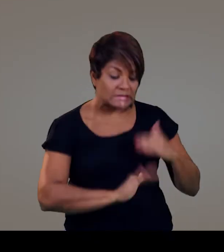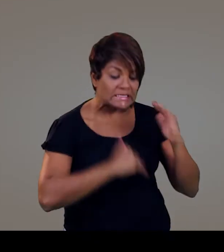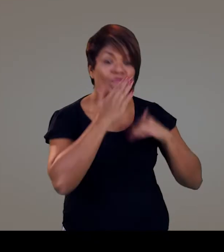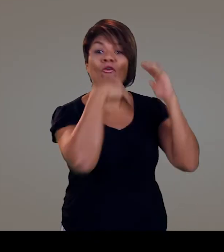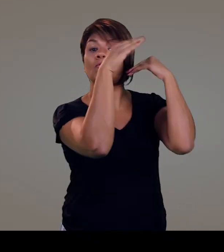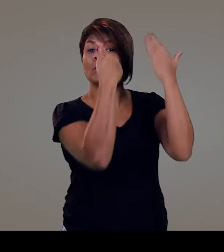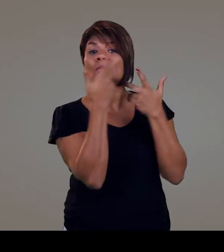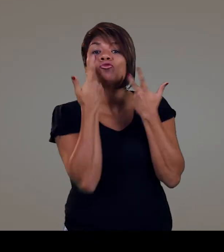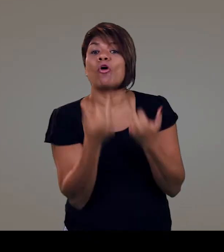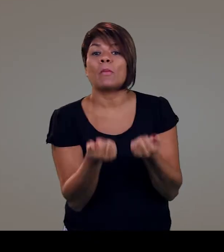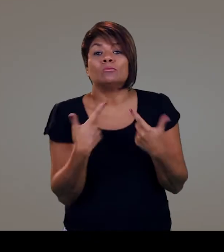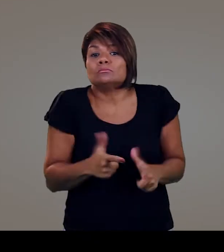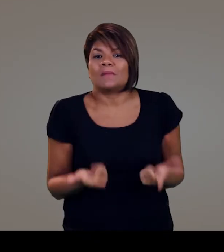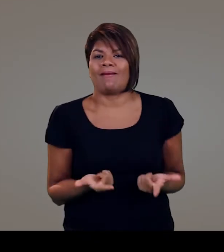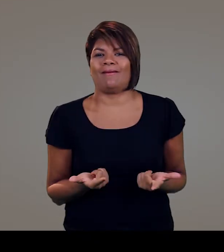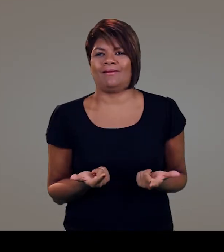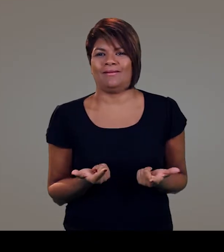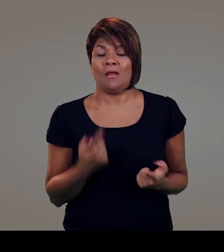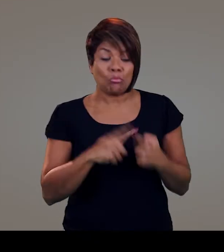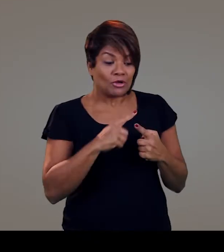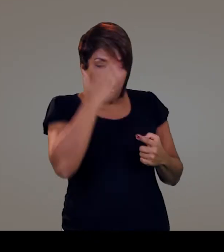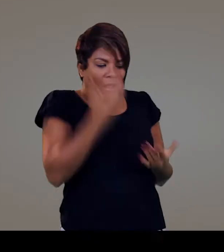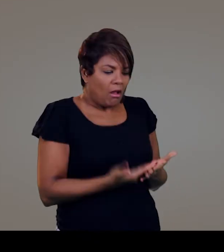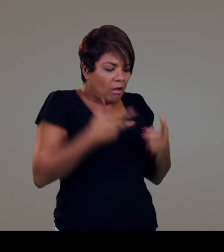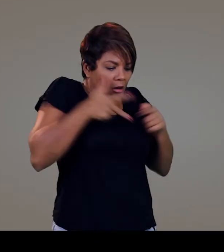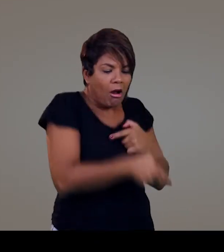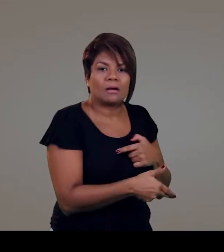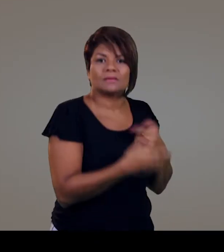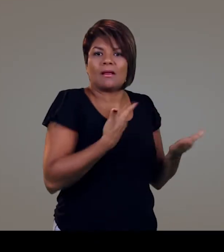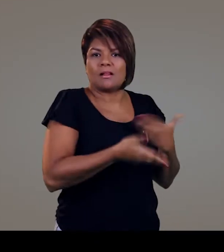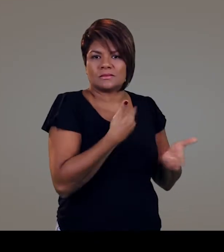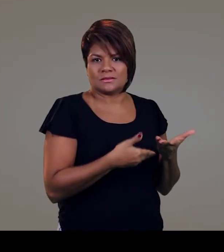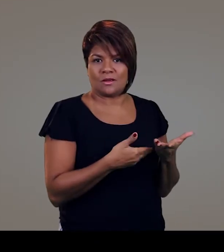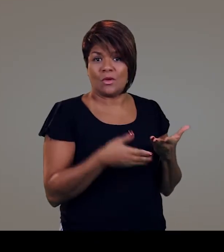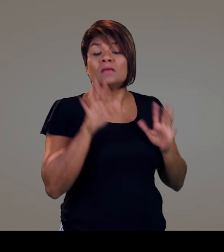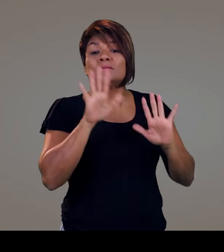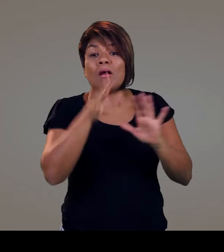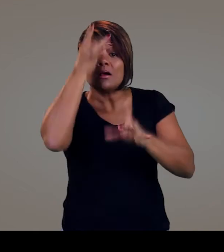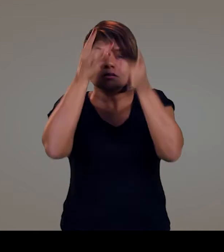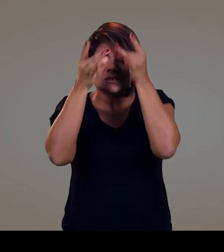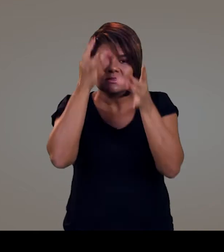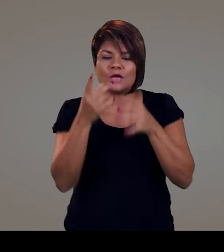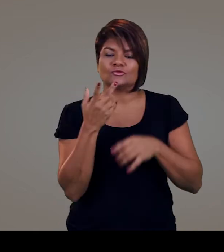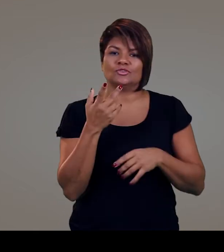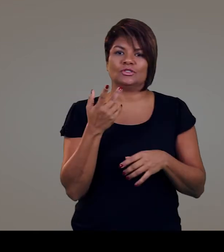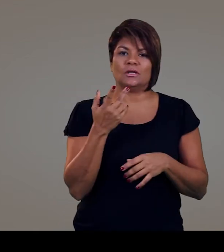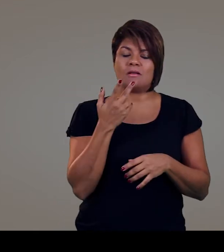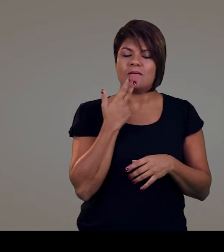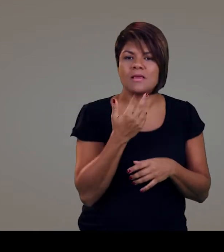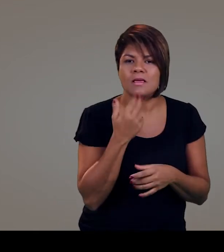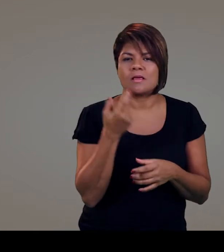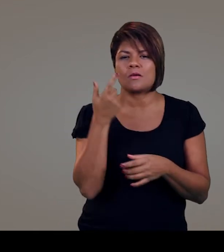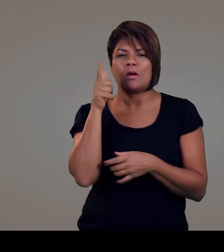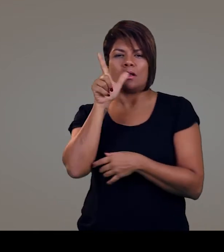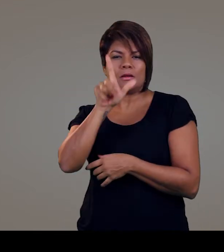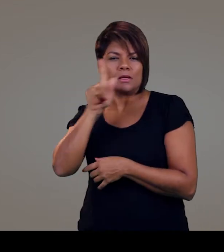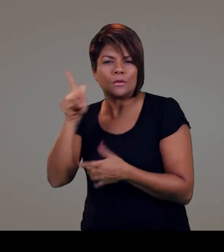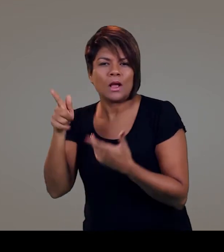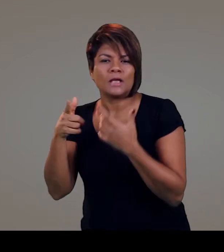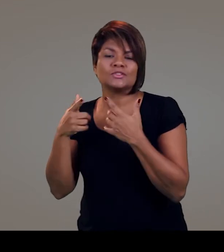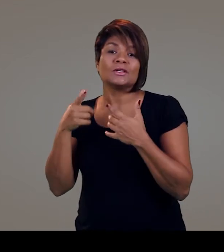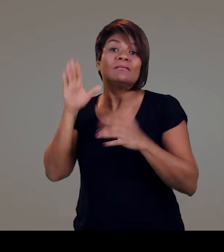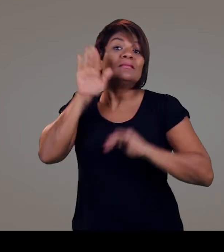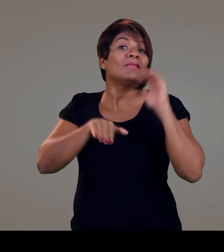a aquisição de língua, né? Ela depende de um